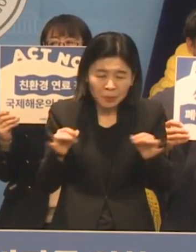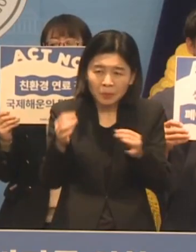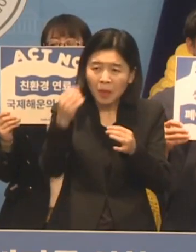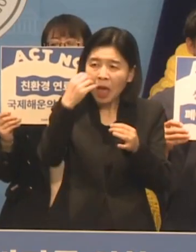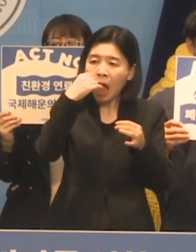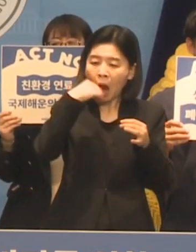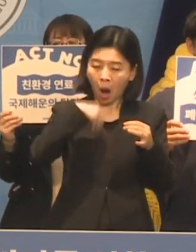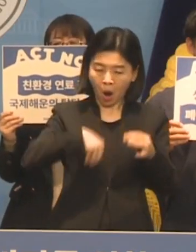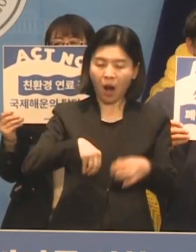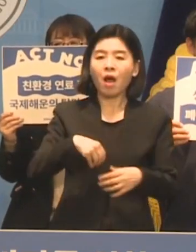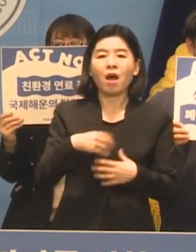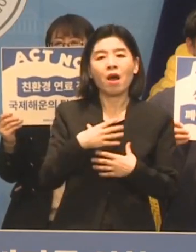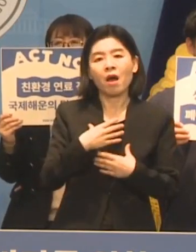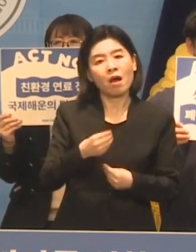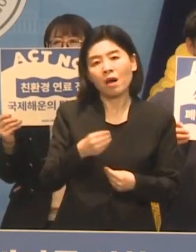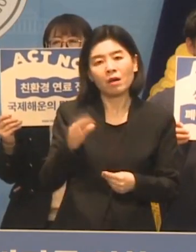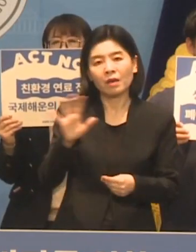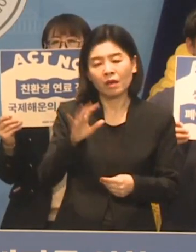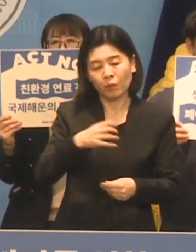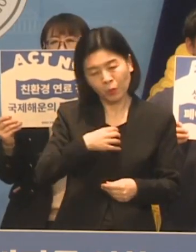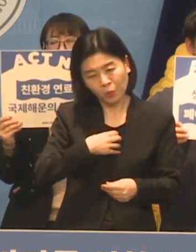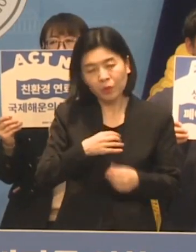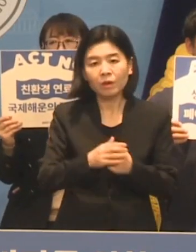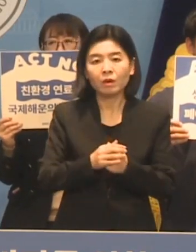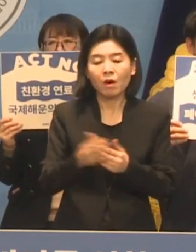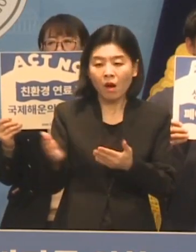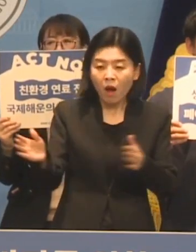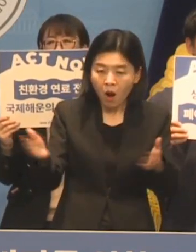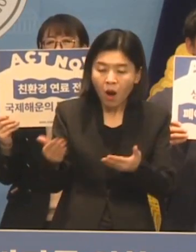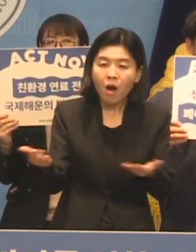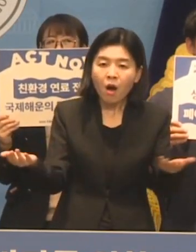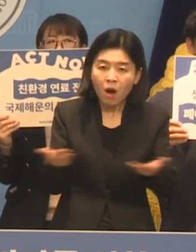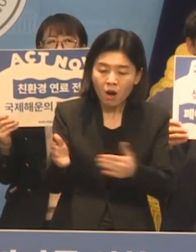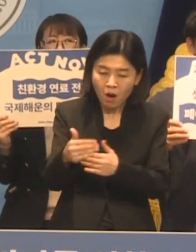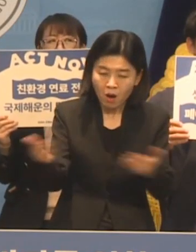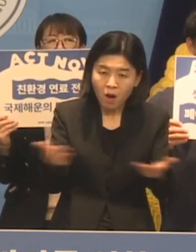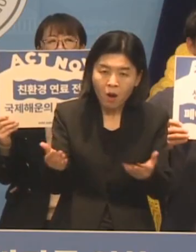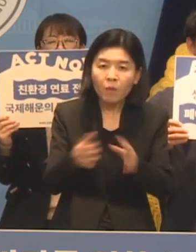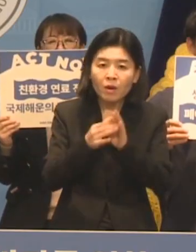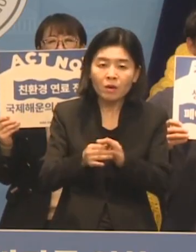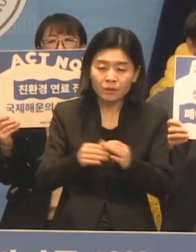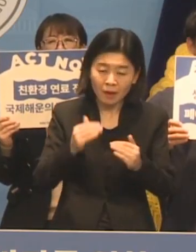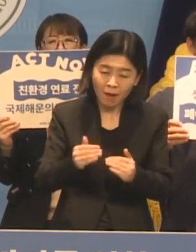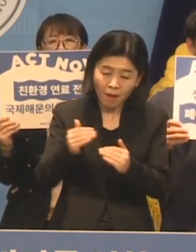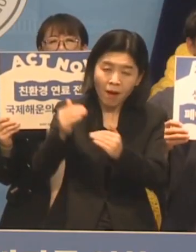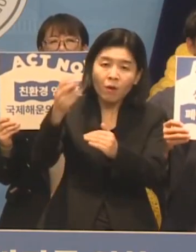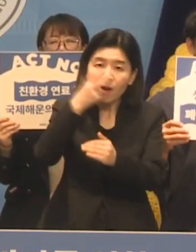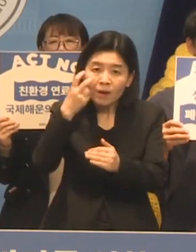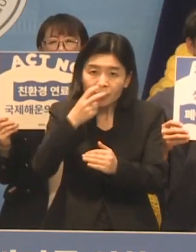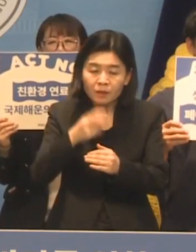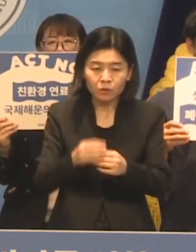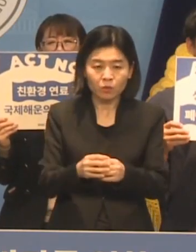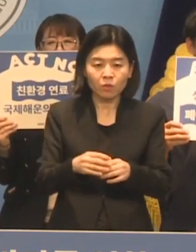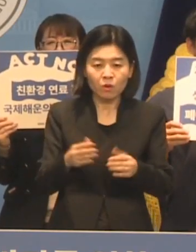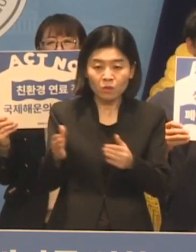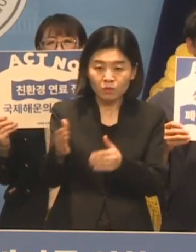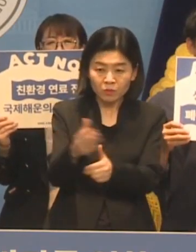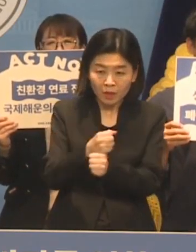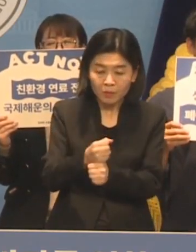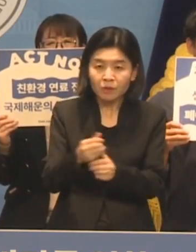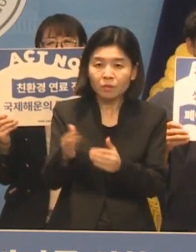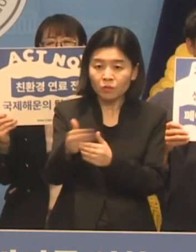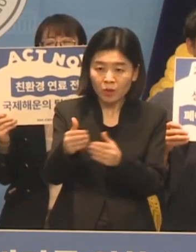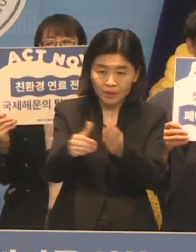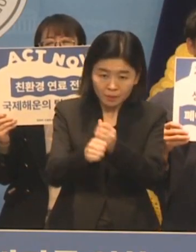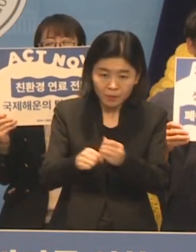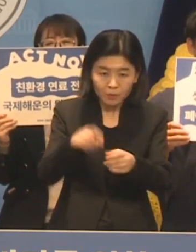되고 있습니다. 어업에 사용되는 어구에 대한 전주기 관리와 현장에서 적용 가능한 어구 실명제를 도입하여 해양